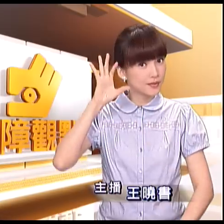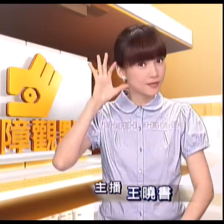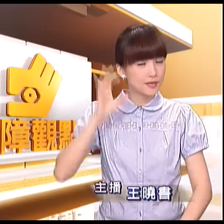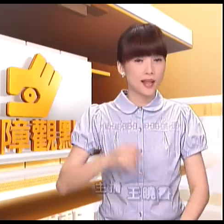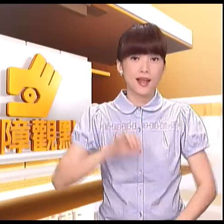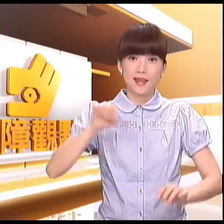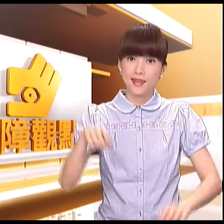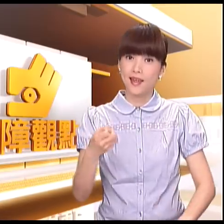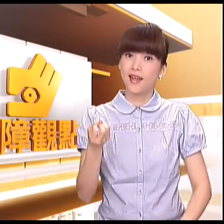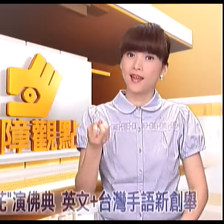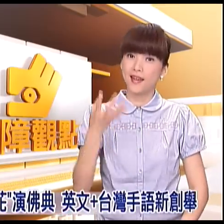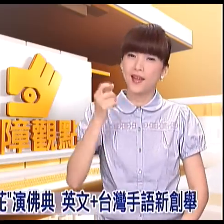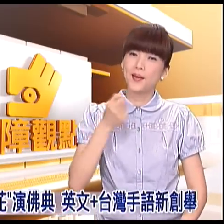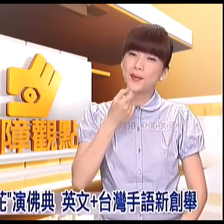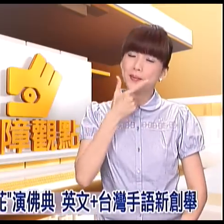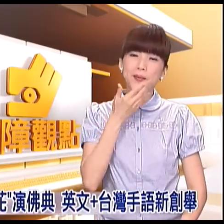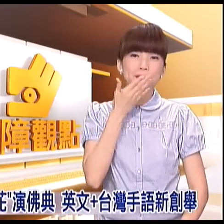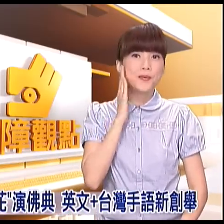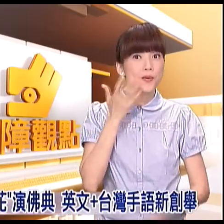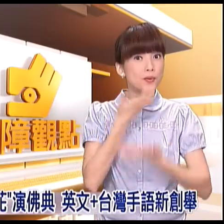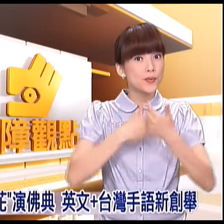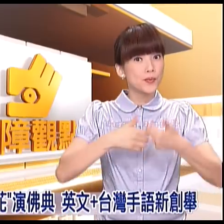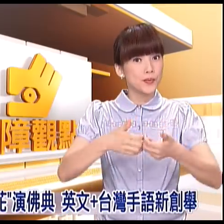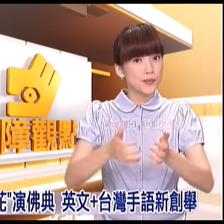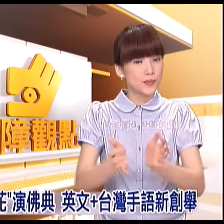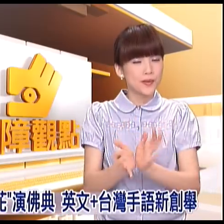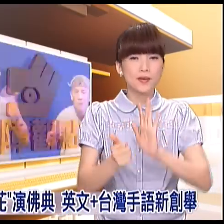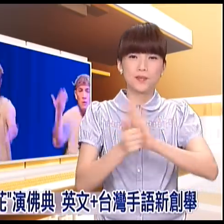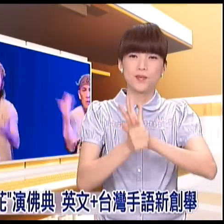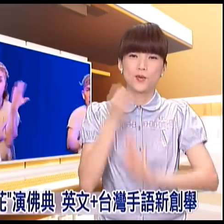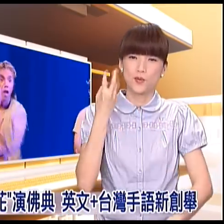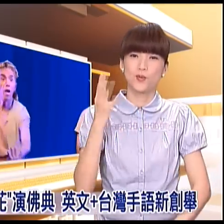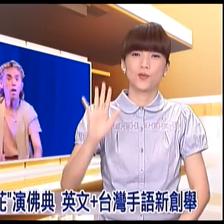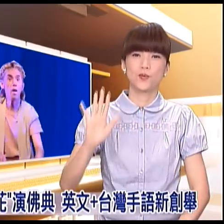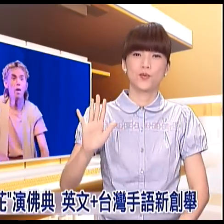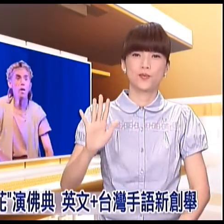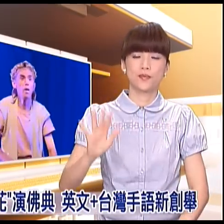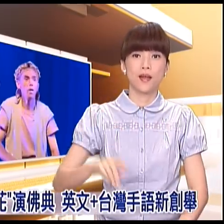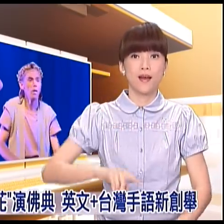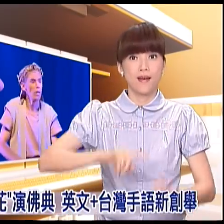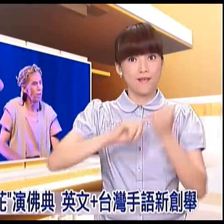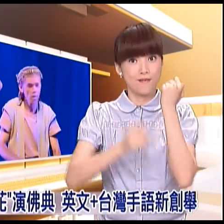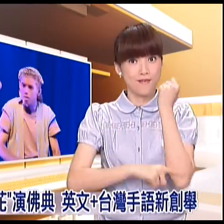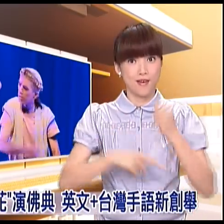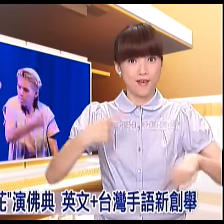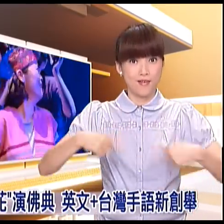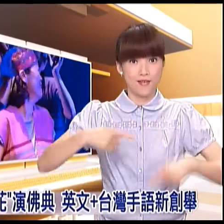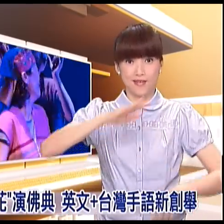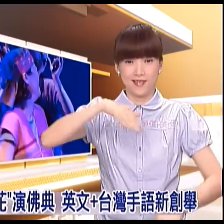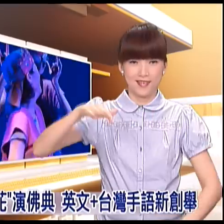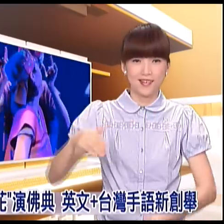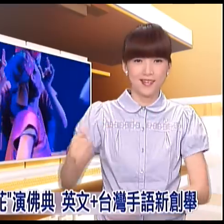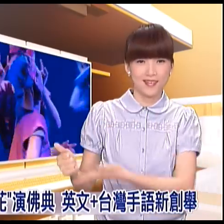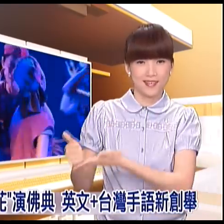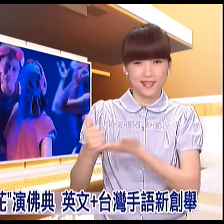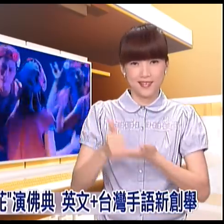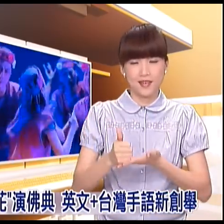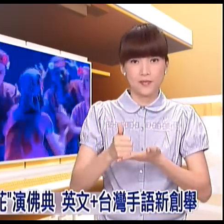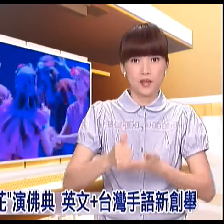拈花微笑龙剧团演出新创举，因为接受法鼓山邀请，在国际佛学会议中担任唯一